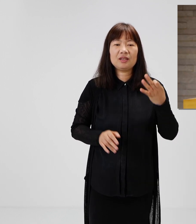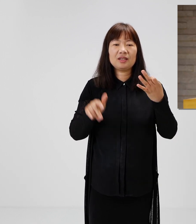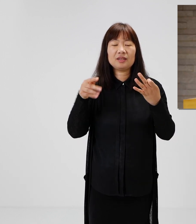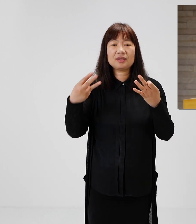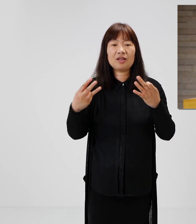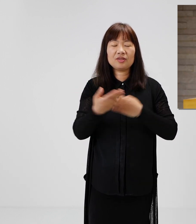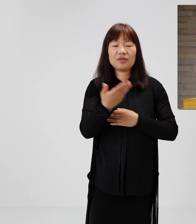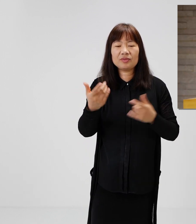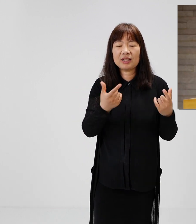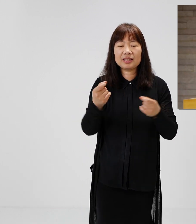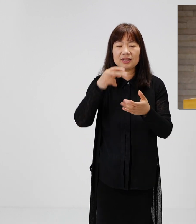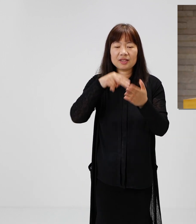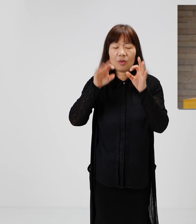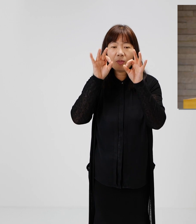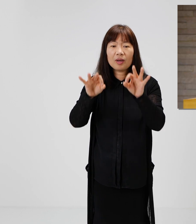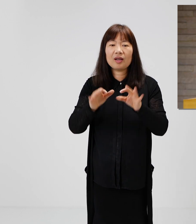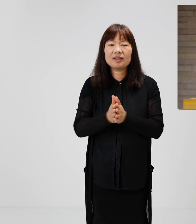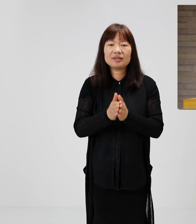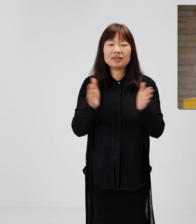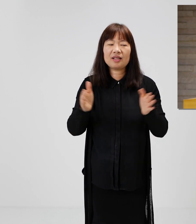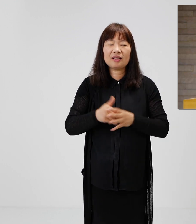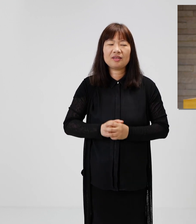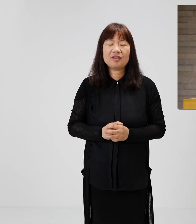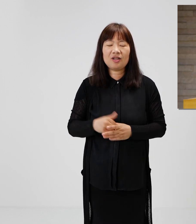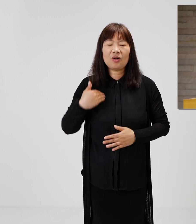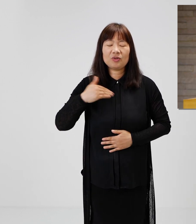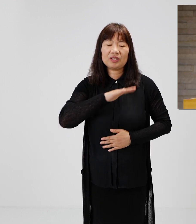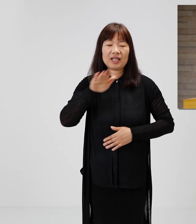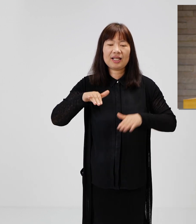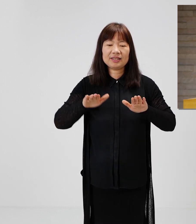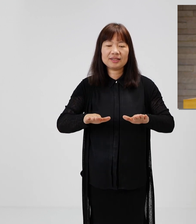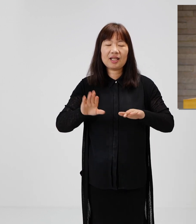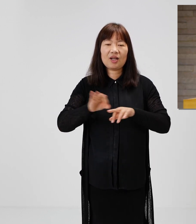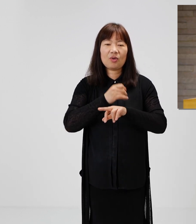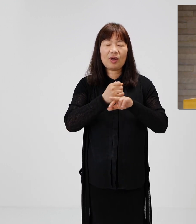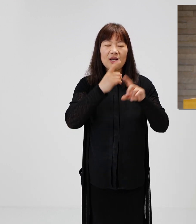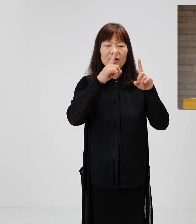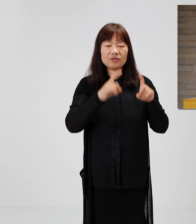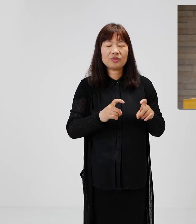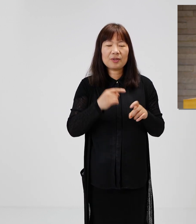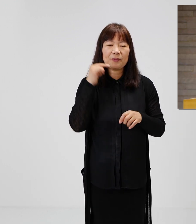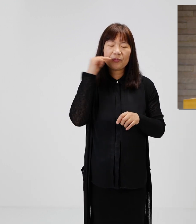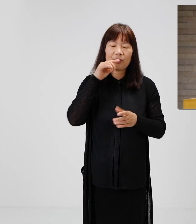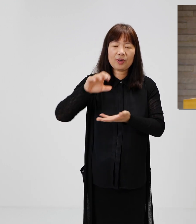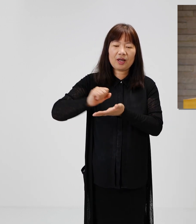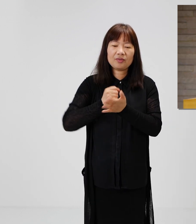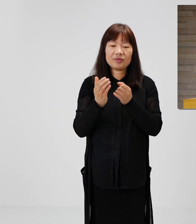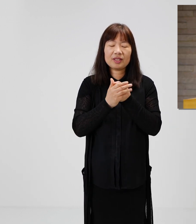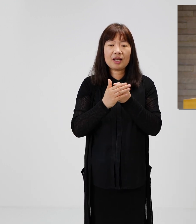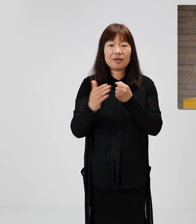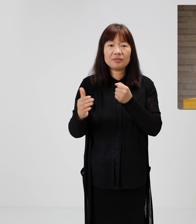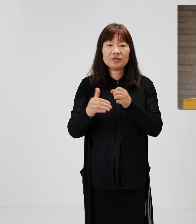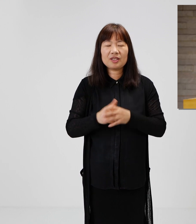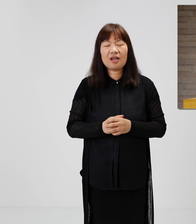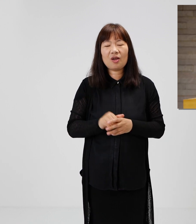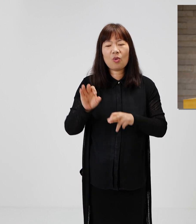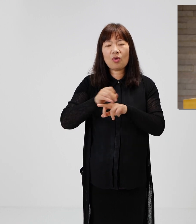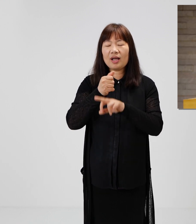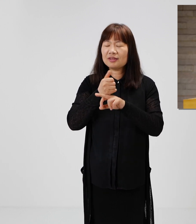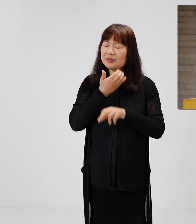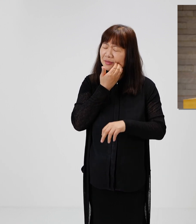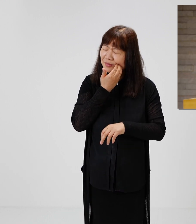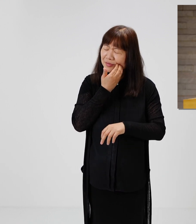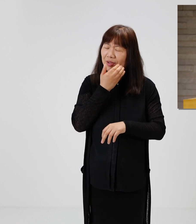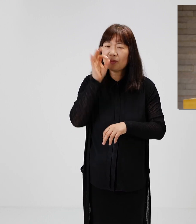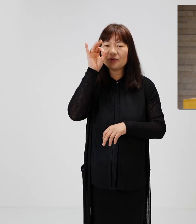14절 여러분 한번 같이 읽어볼까요? 시작. 우리가 이제 왕궁의 소금을 먹음으로 왕이 수치당함을 참아 보지